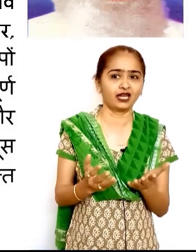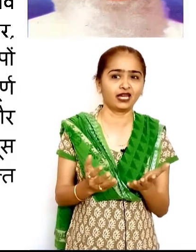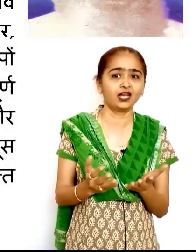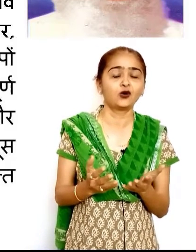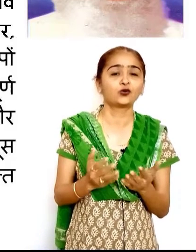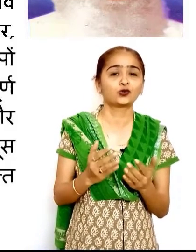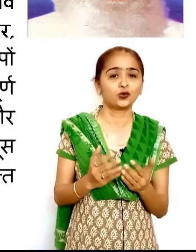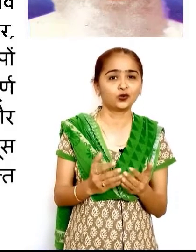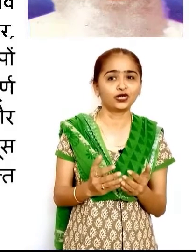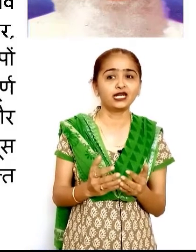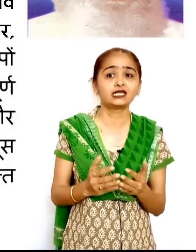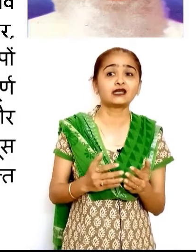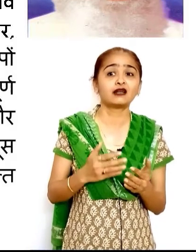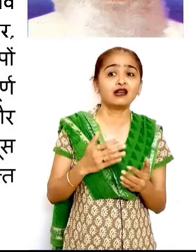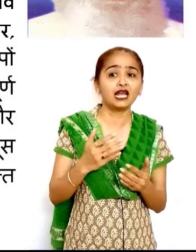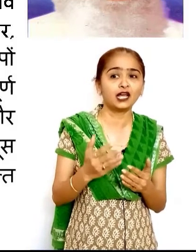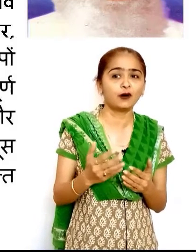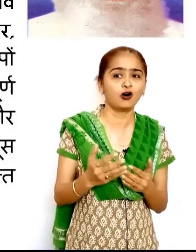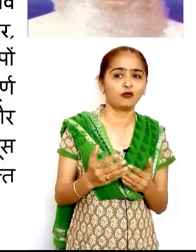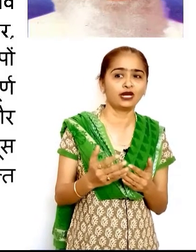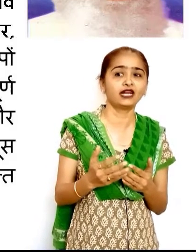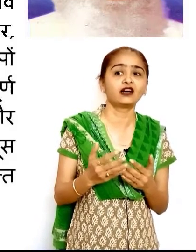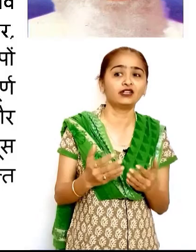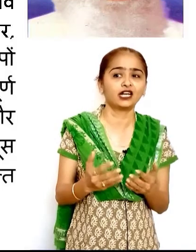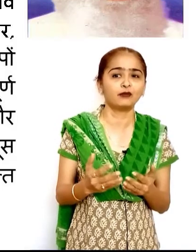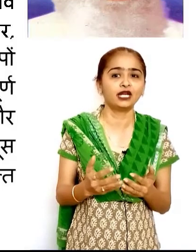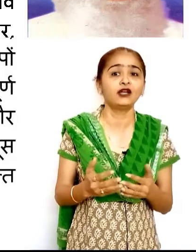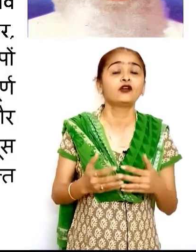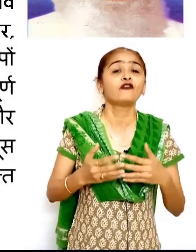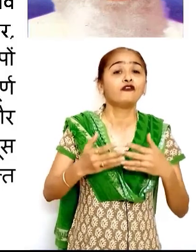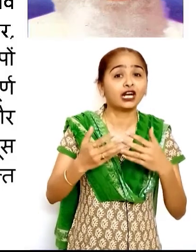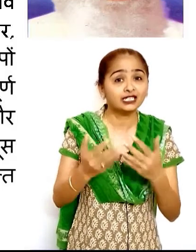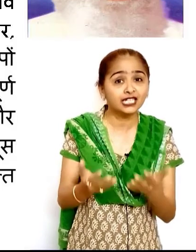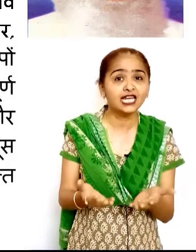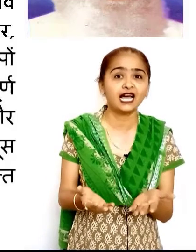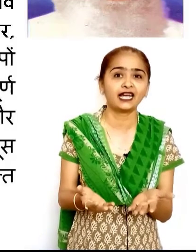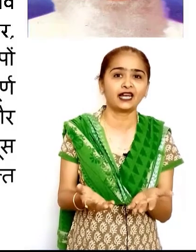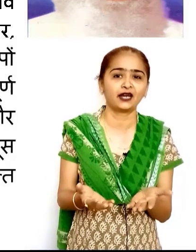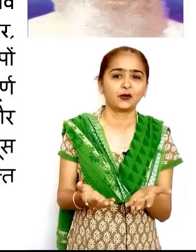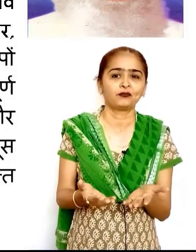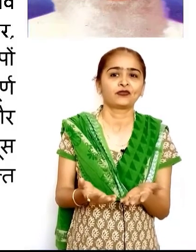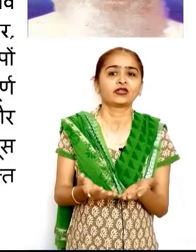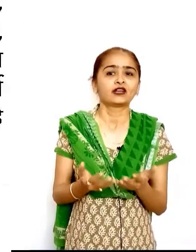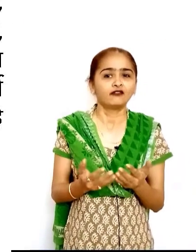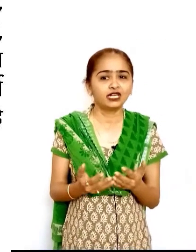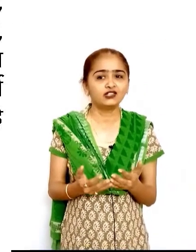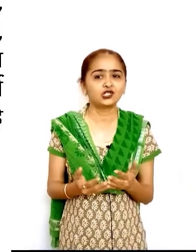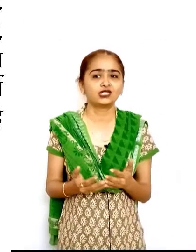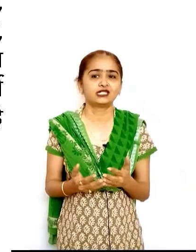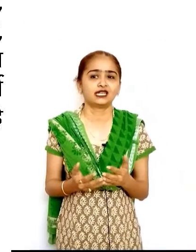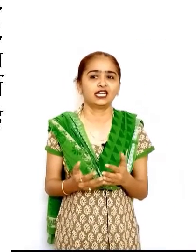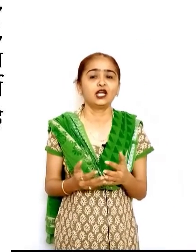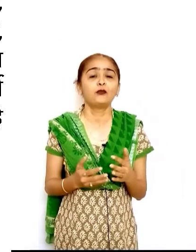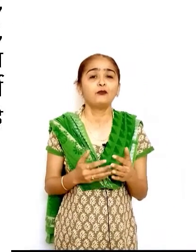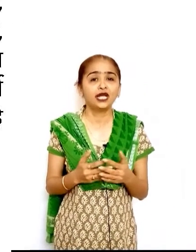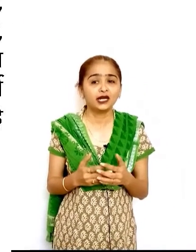हैं उसको उन्होंने सरल लय भाव में कविता में व्यक्त किया है। कवि की दृष्टि से